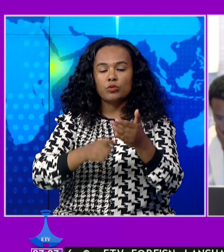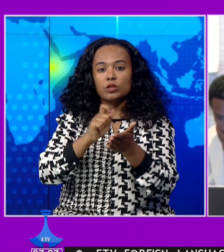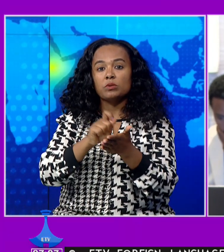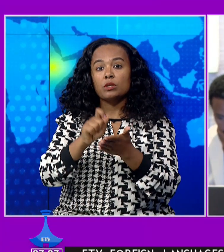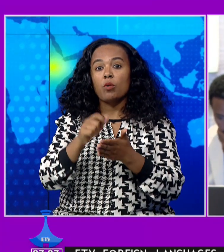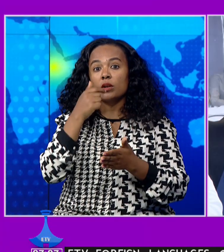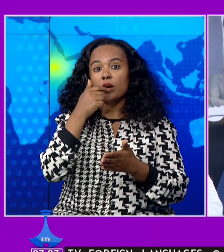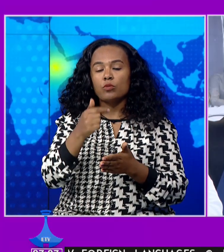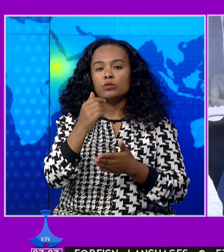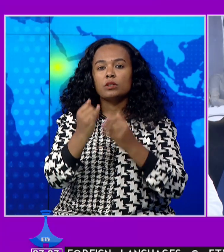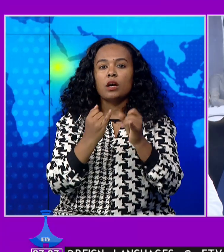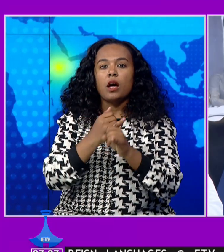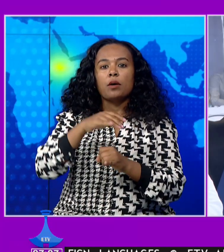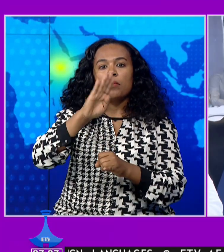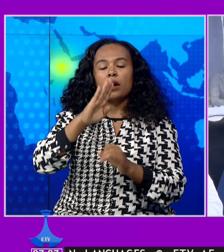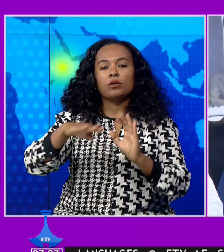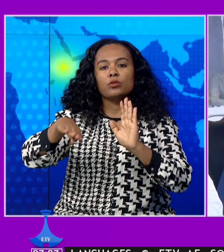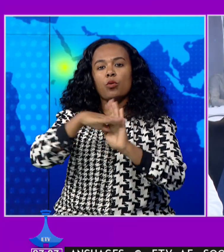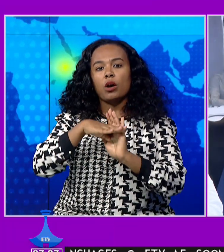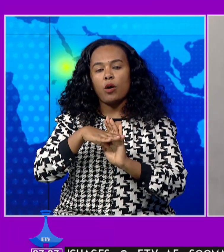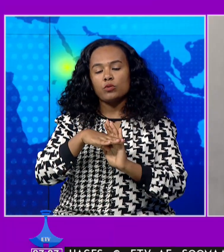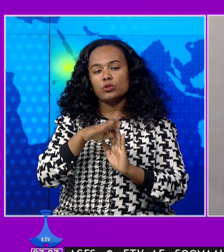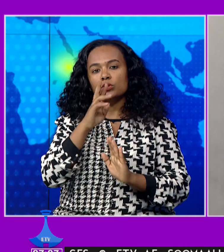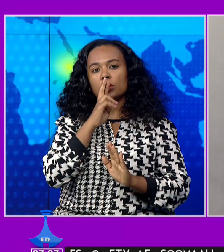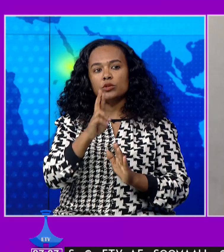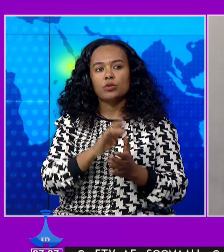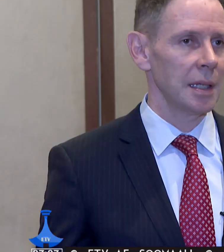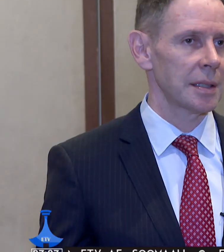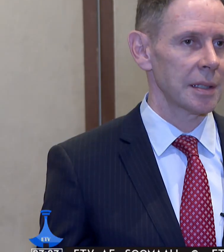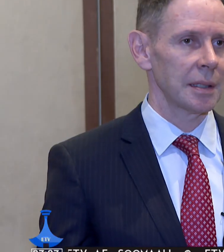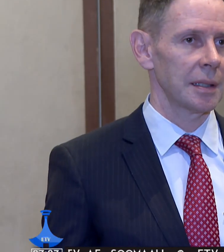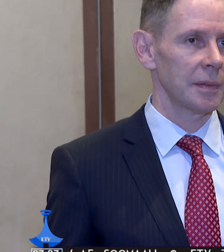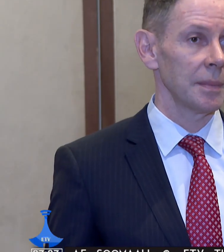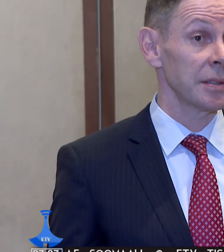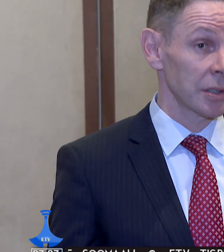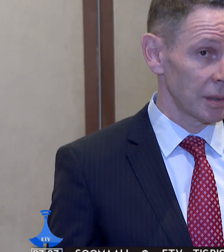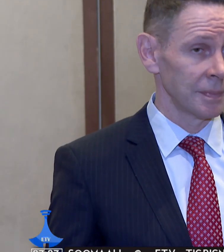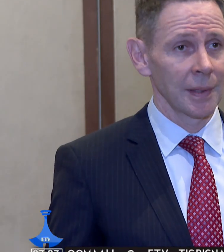ደግሞ የዓለም ባንክ ተወካዩ ማቲው ስቴፈን ናቸው።